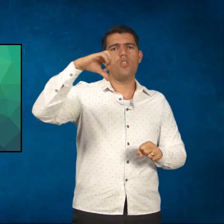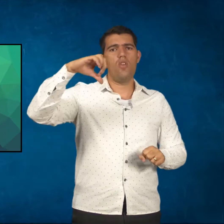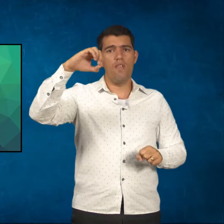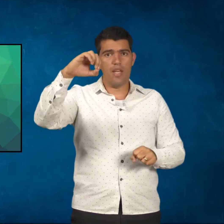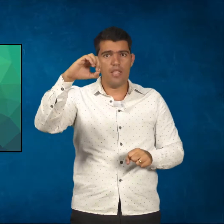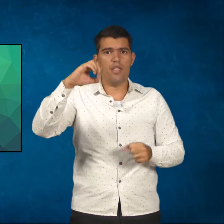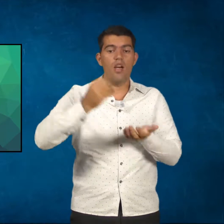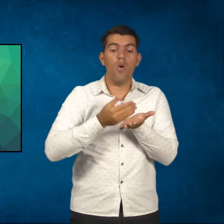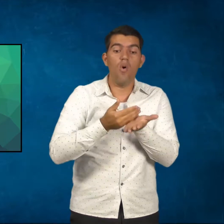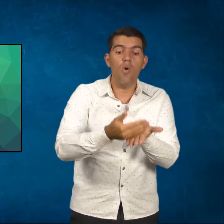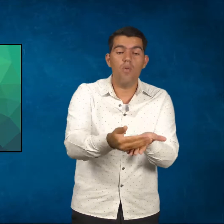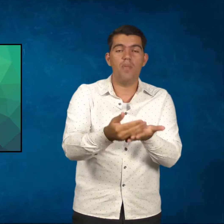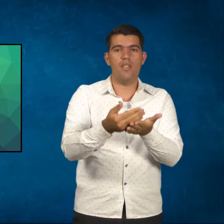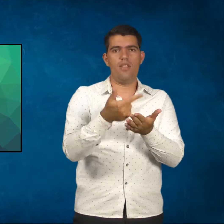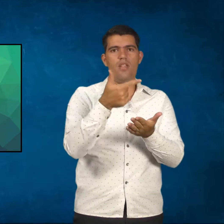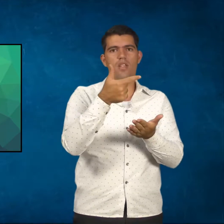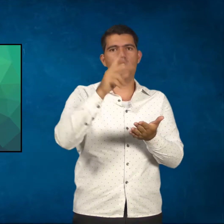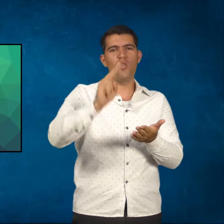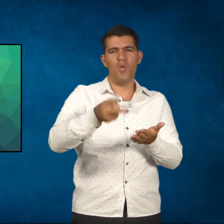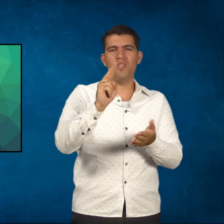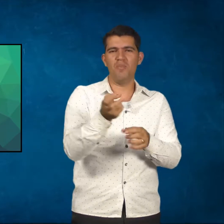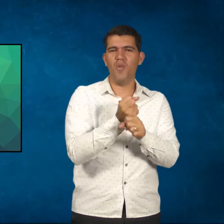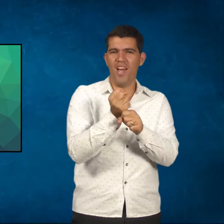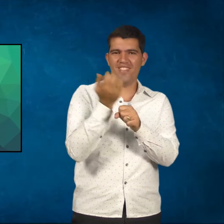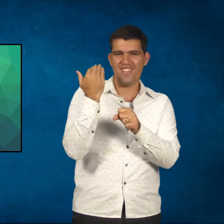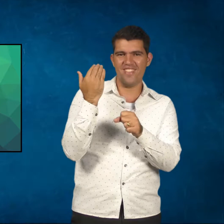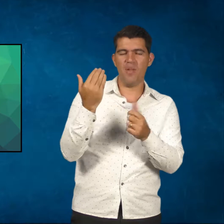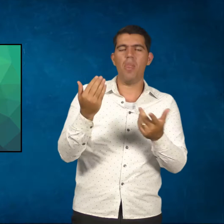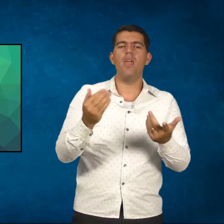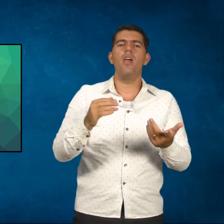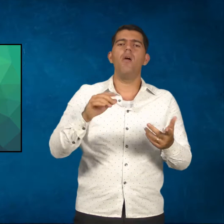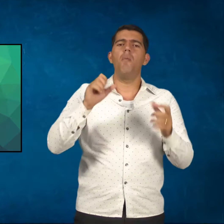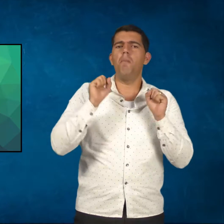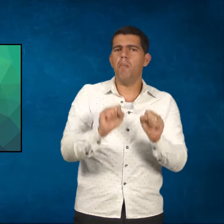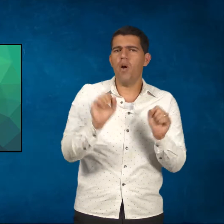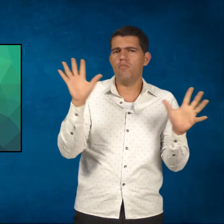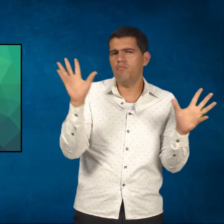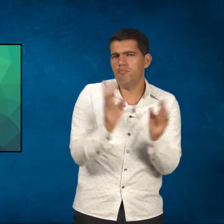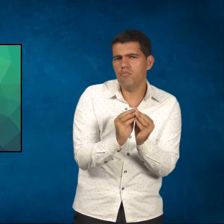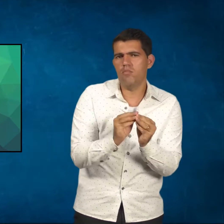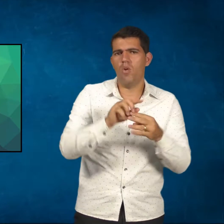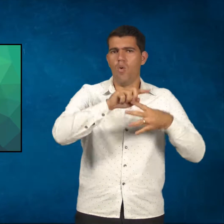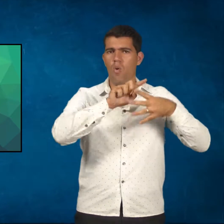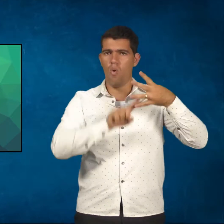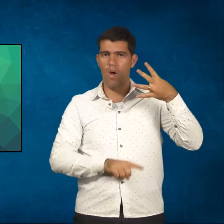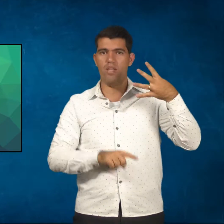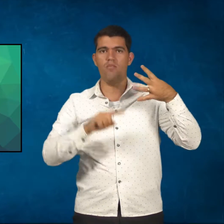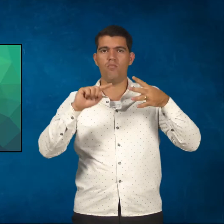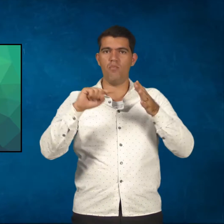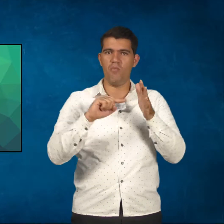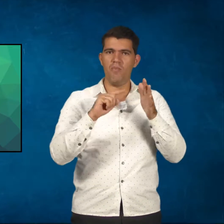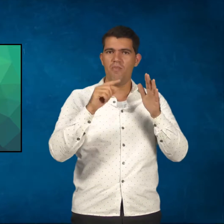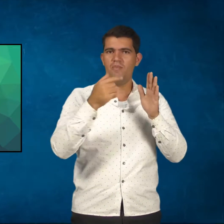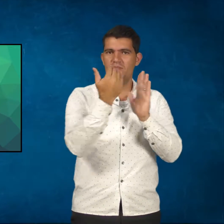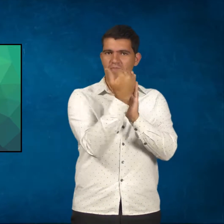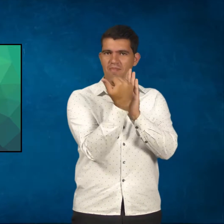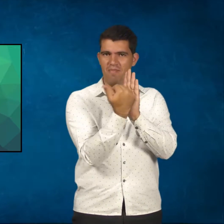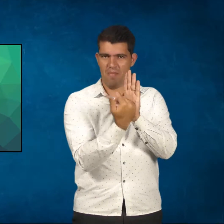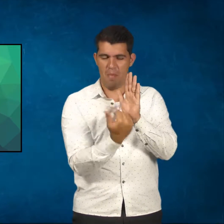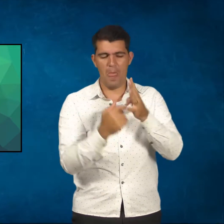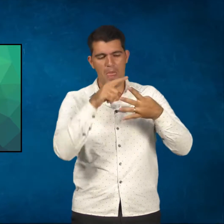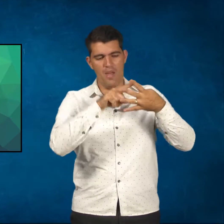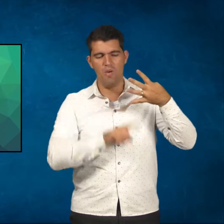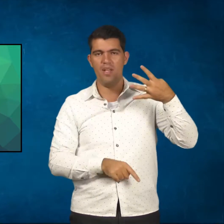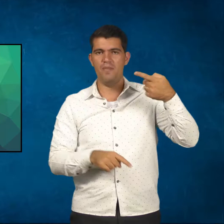1990 e o início dos anos 2000 podem ser sintetizados em 4 pontos